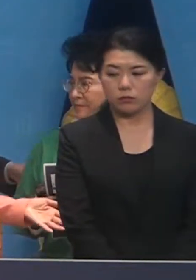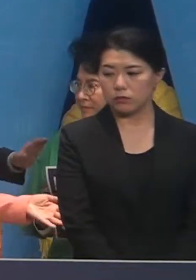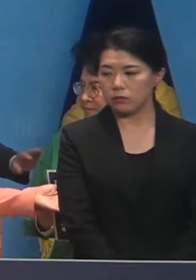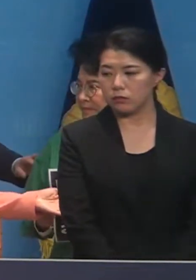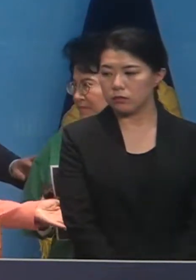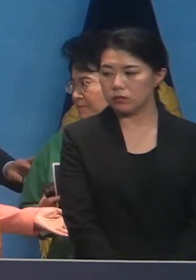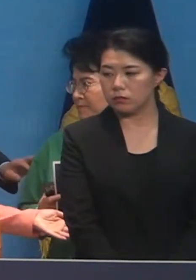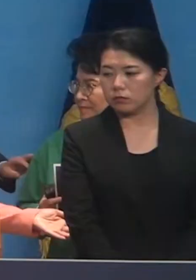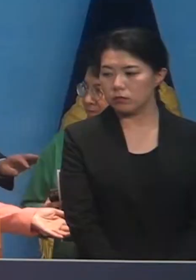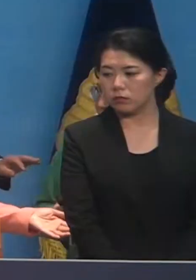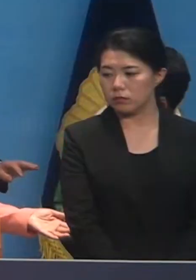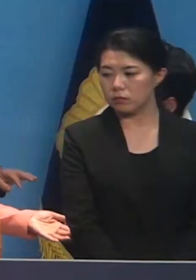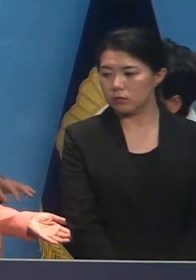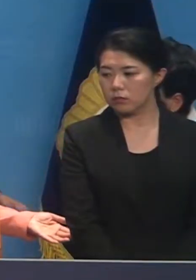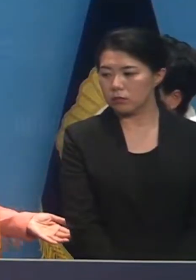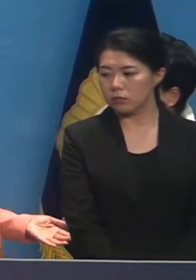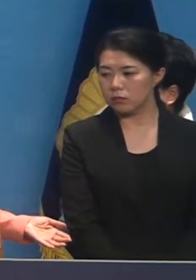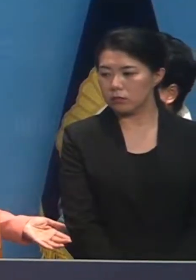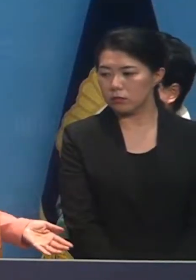그리고